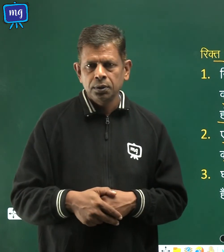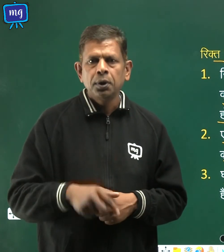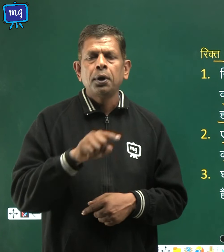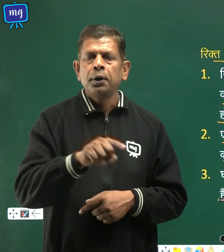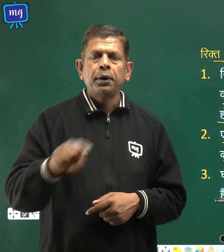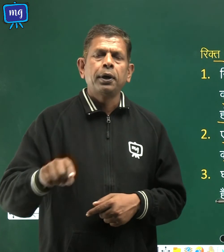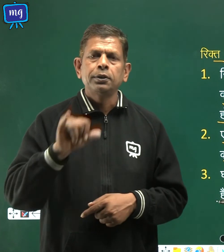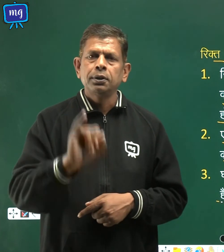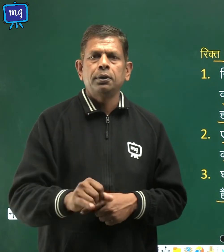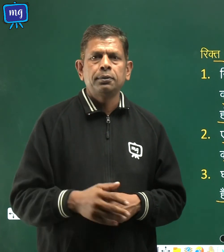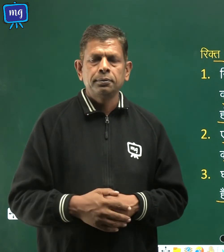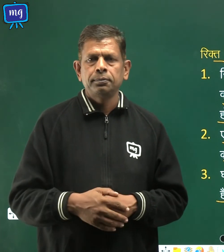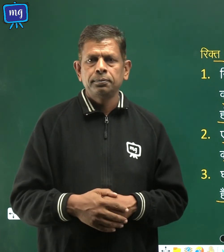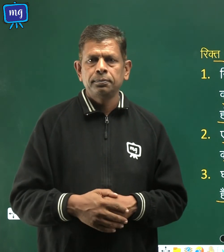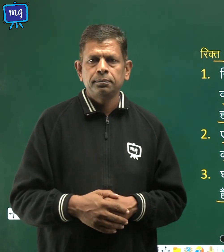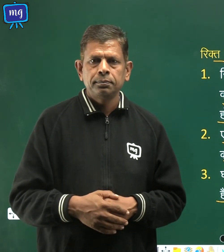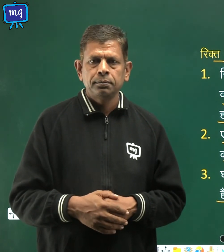डैश है।